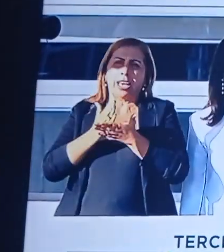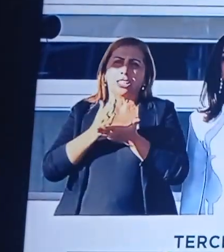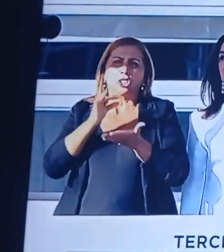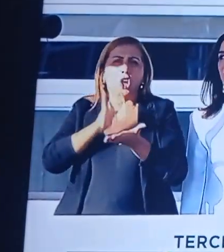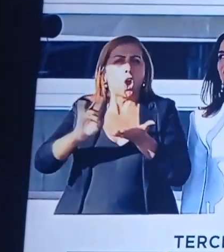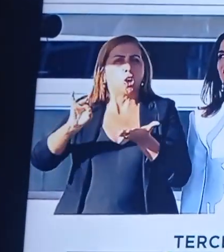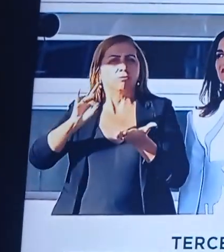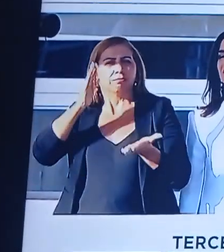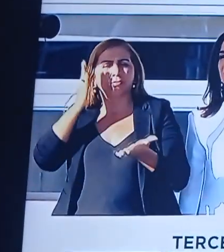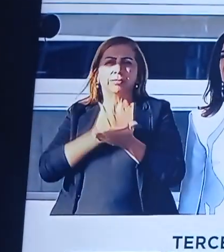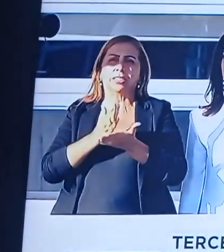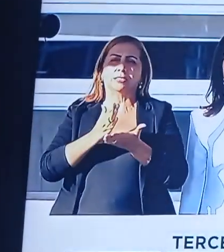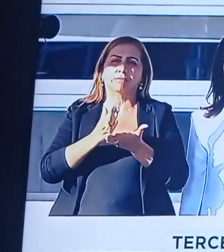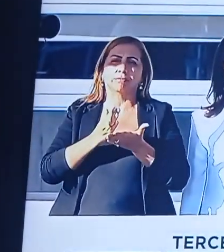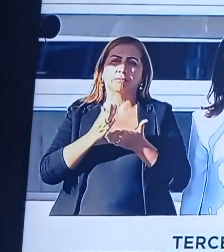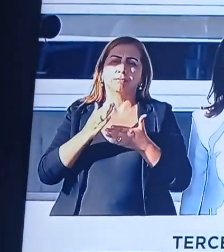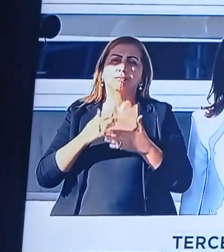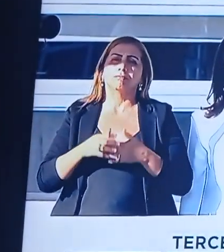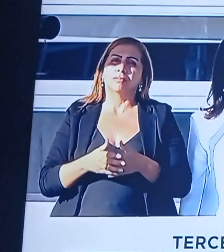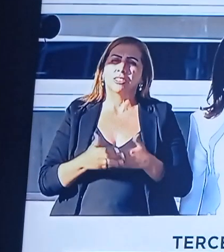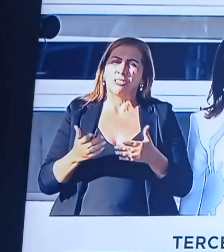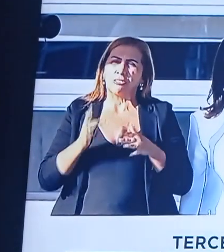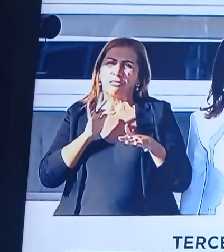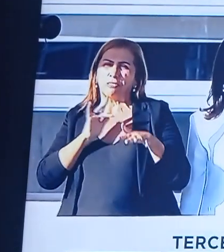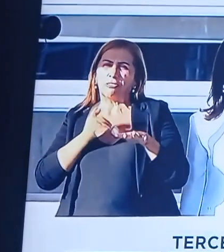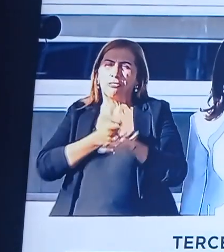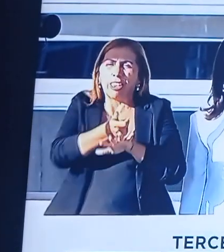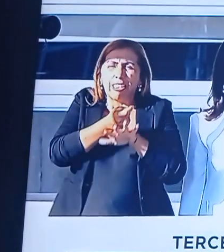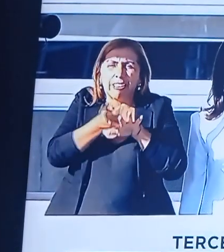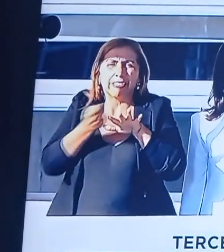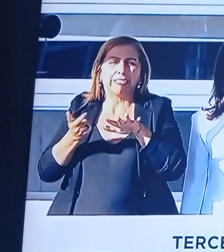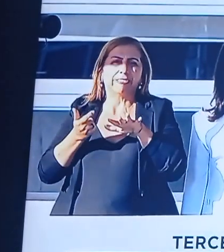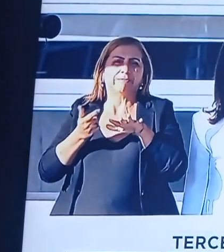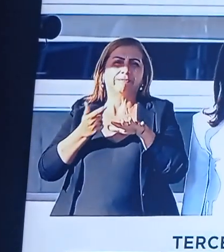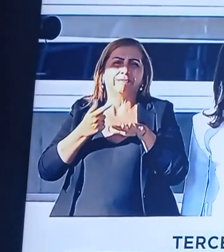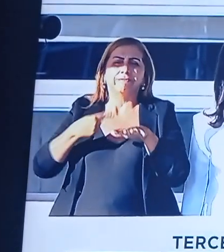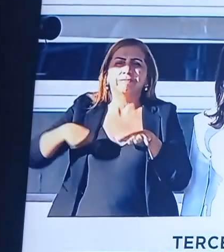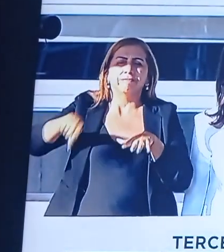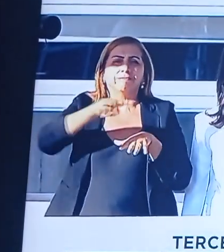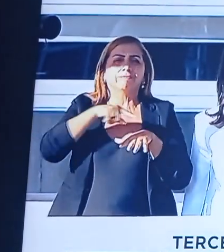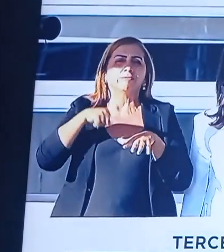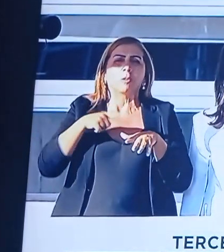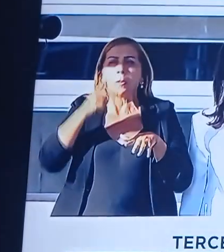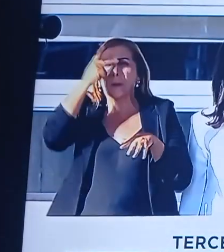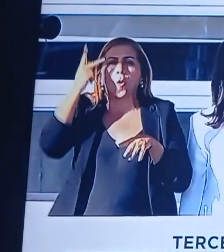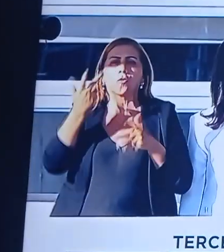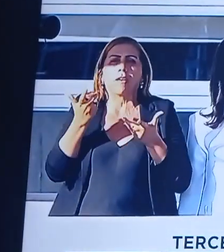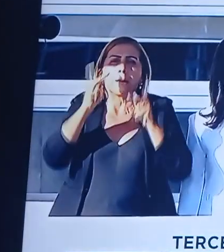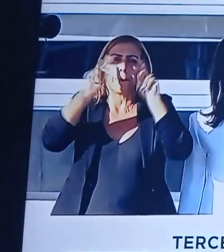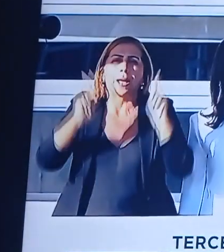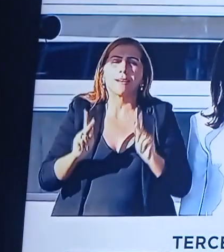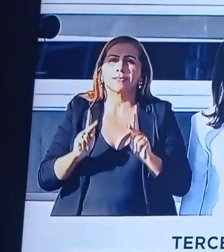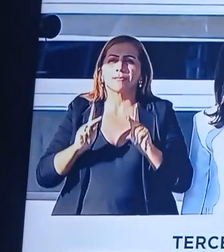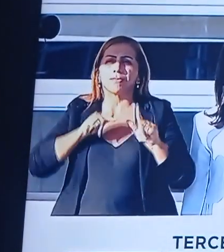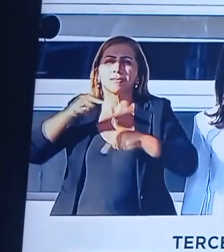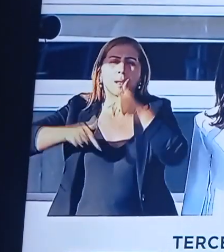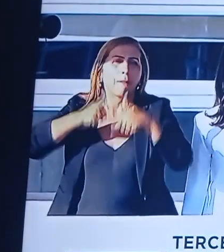ódio, fake news, armas e bombas. Nosso povo quer paz para